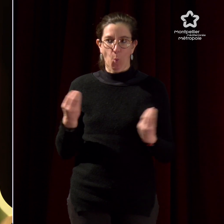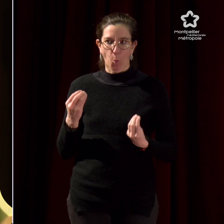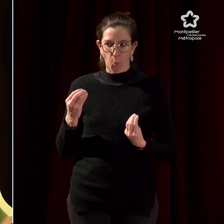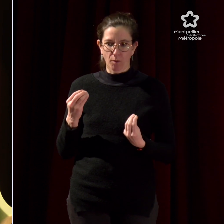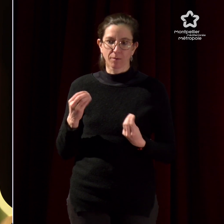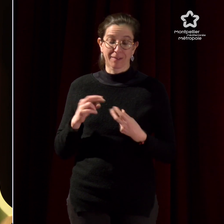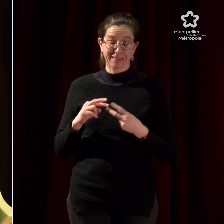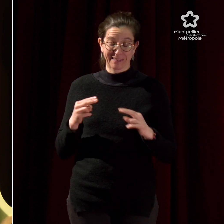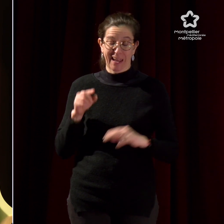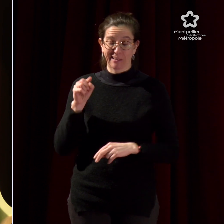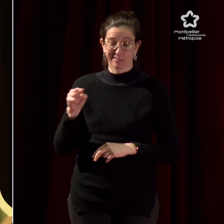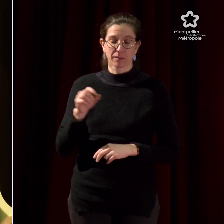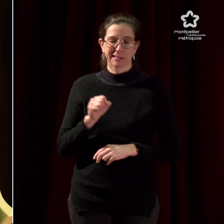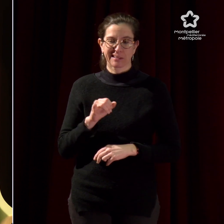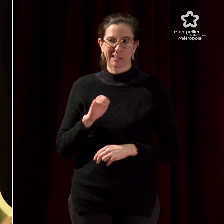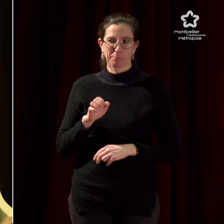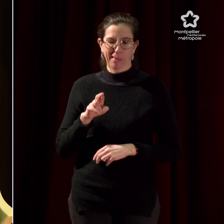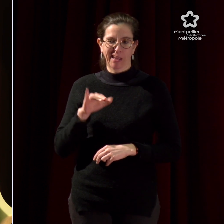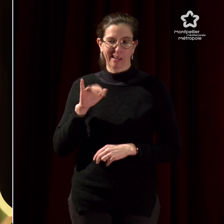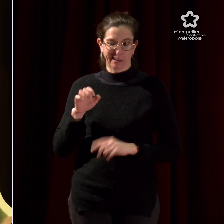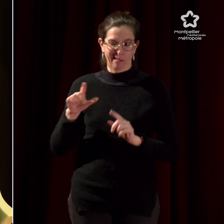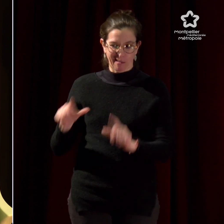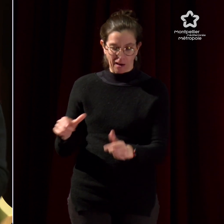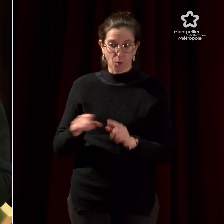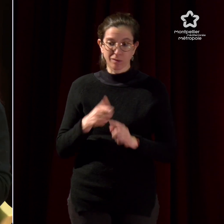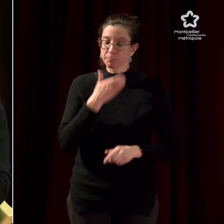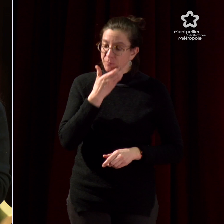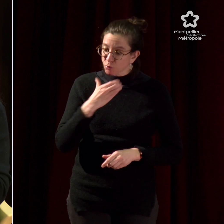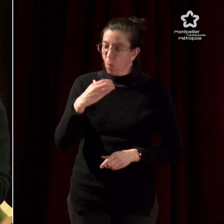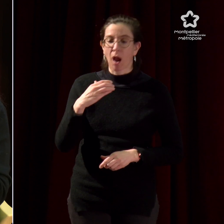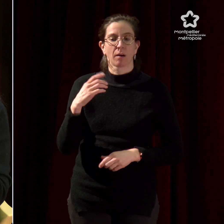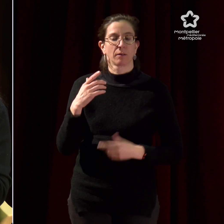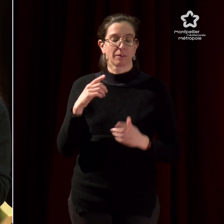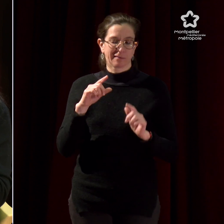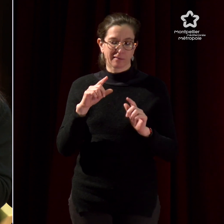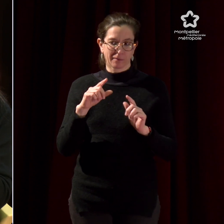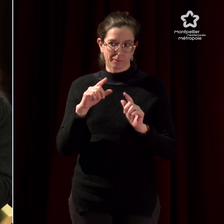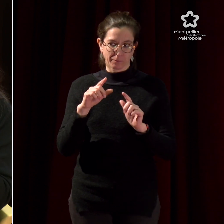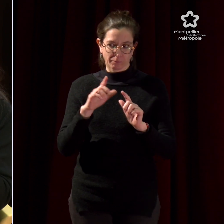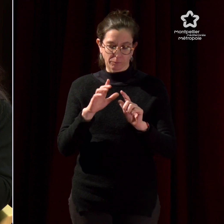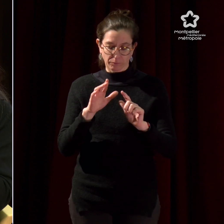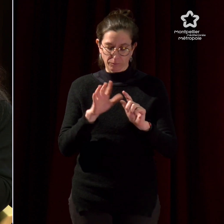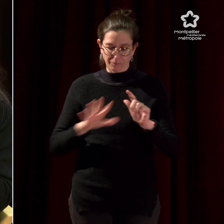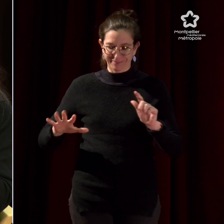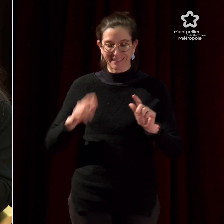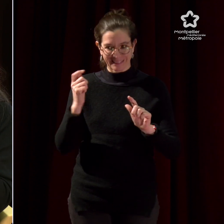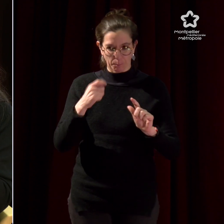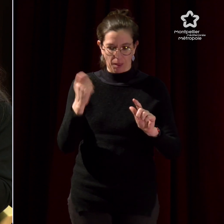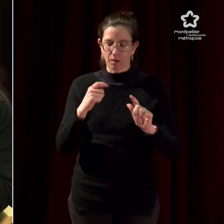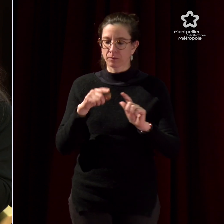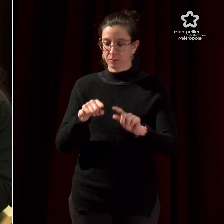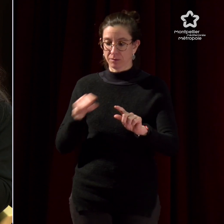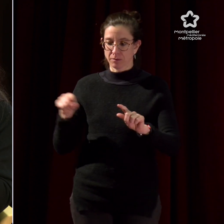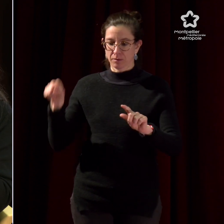une mâchoire au Tibet, mais les populations qui ont le plus de leur ADN de denisovien, c'est les populations